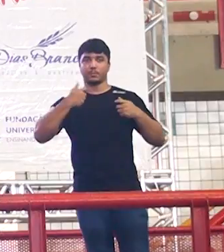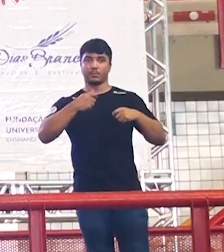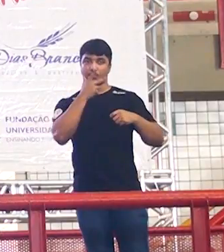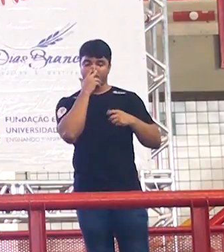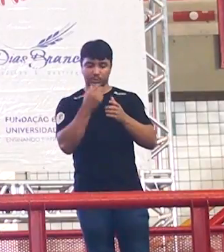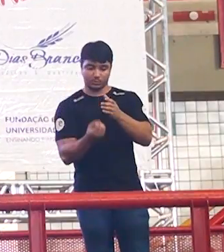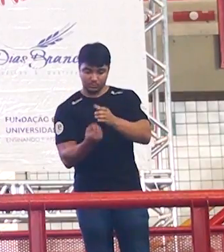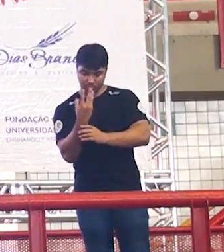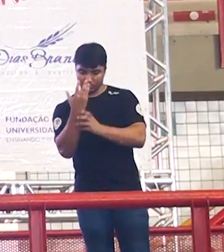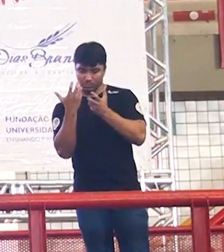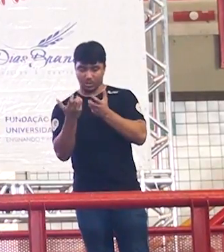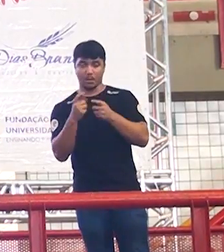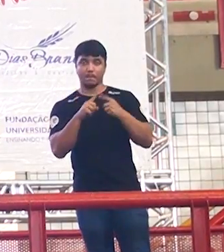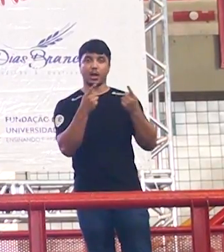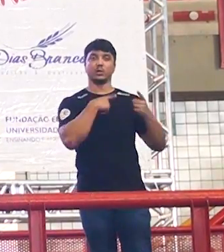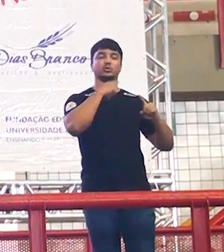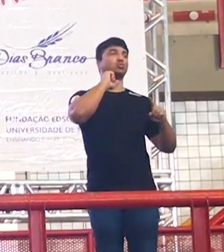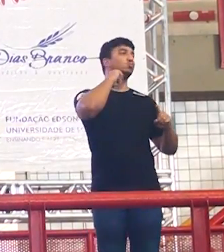poluindo menos.